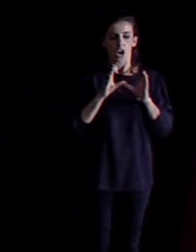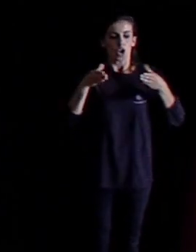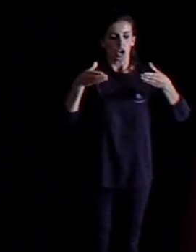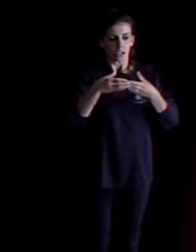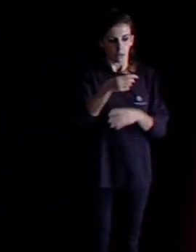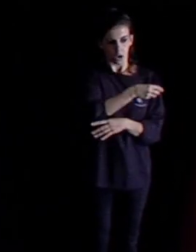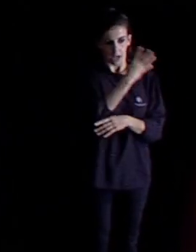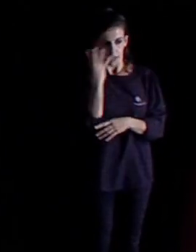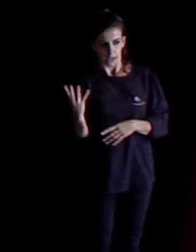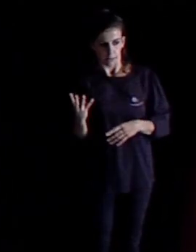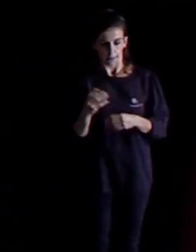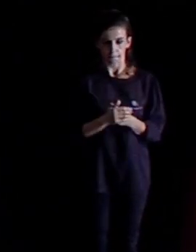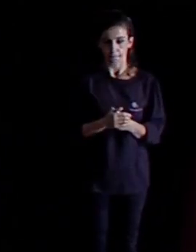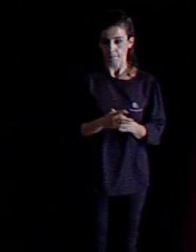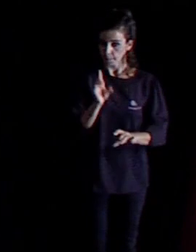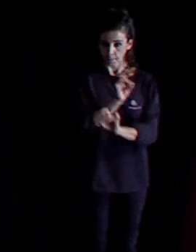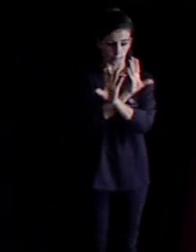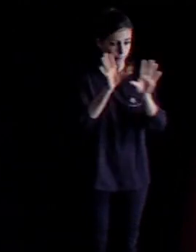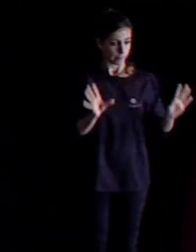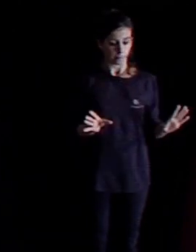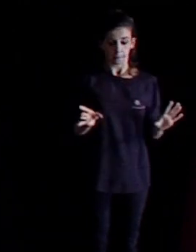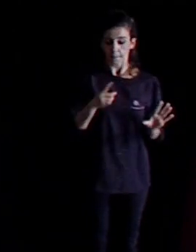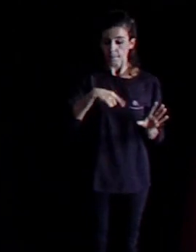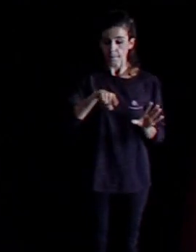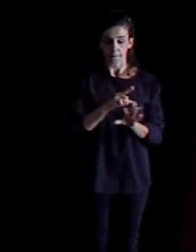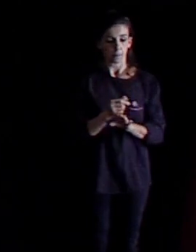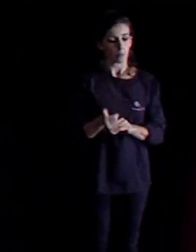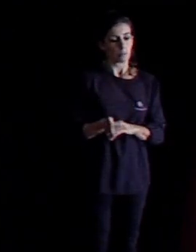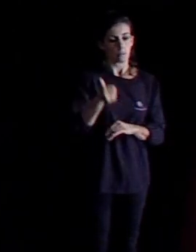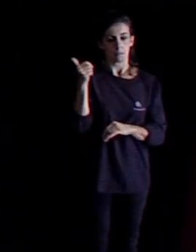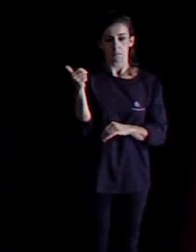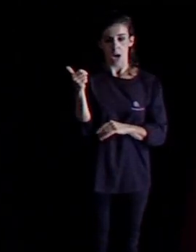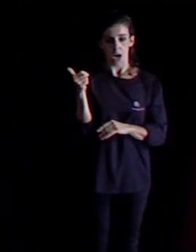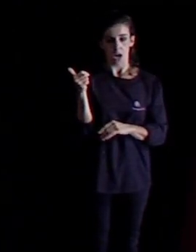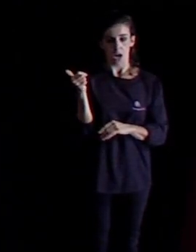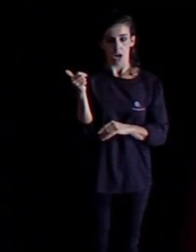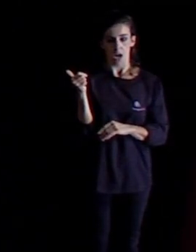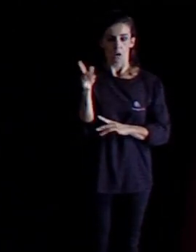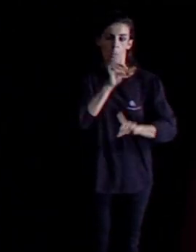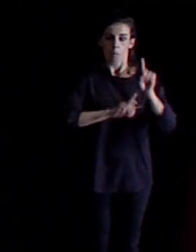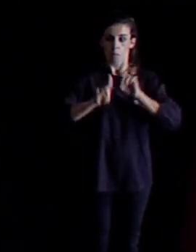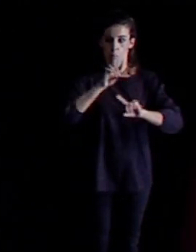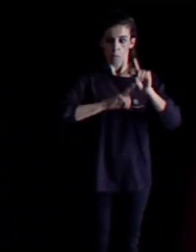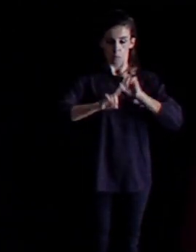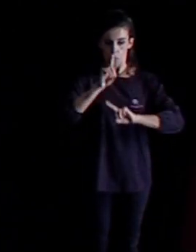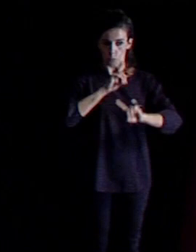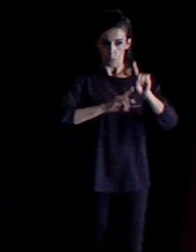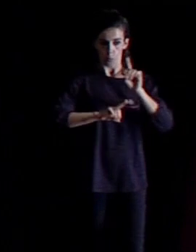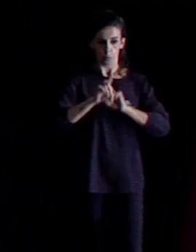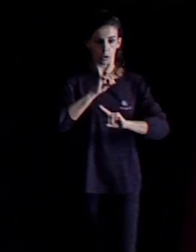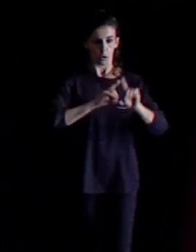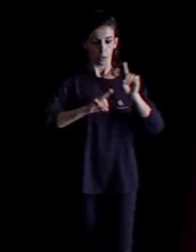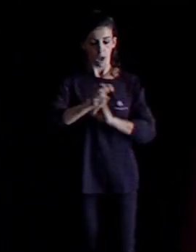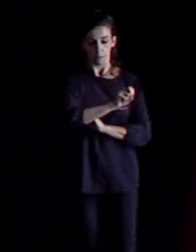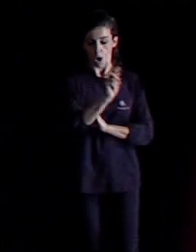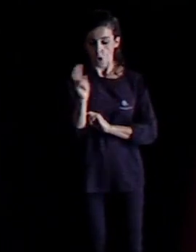LGBT. Por supuesto, son los que tienen mucho más problemas que las